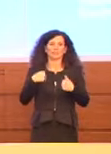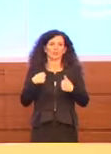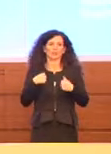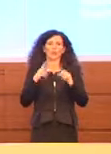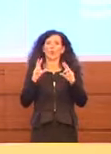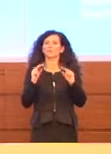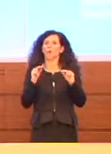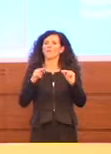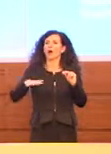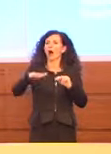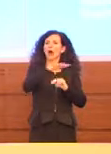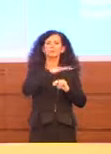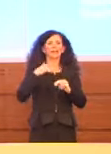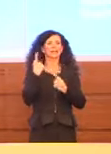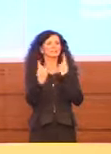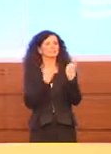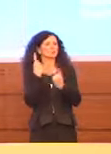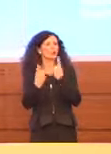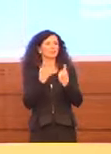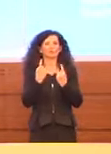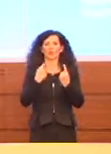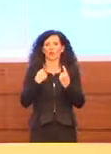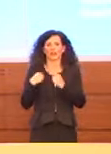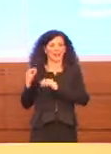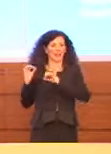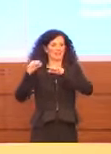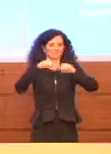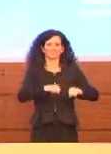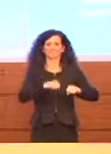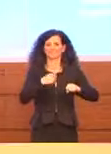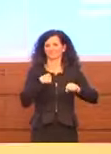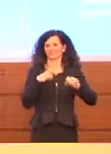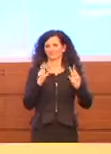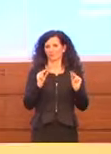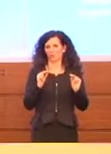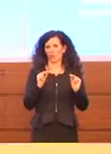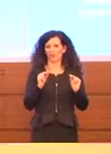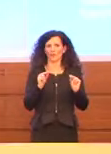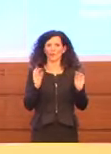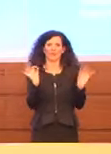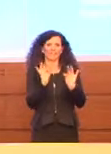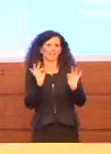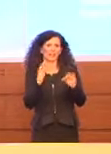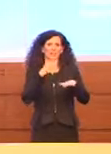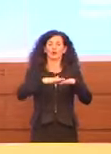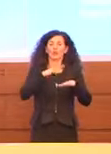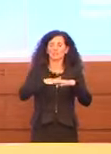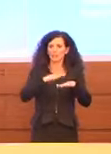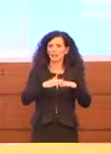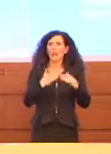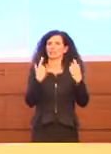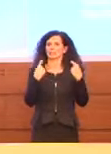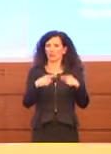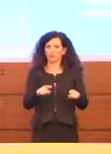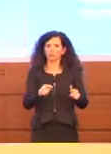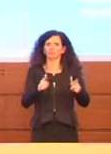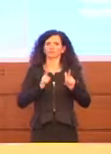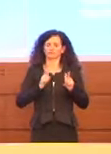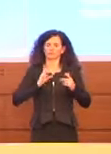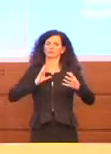dell'ambiente della situazione in cui mi sono trovato certamente è stata un'esperienza complessa